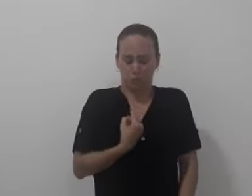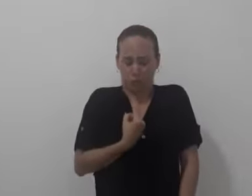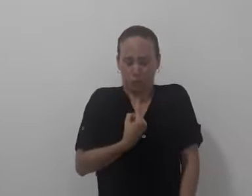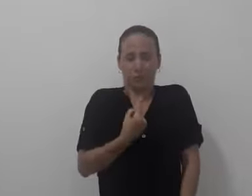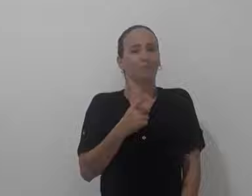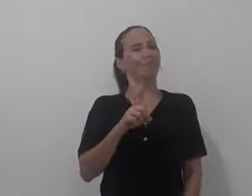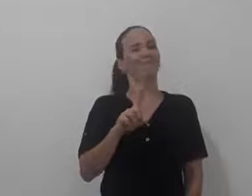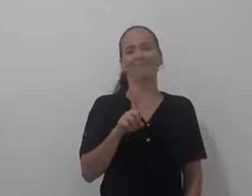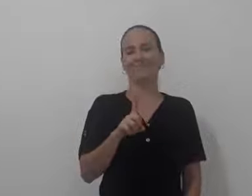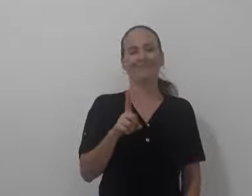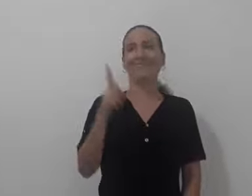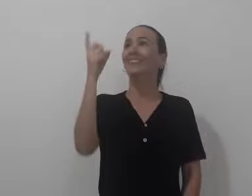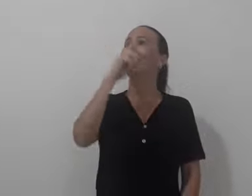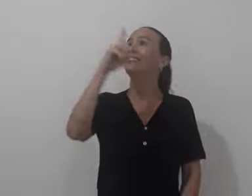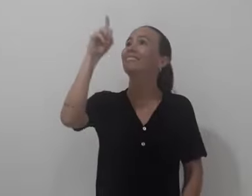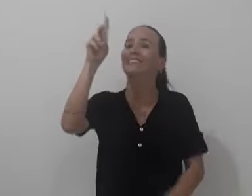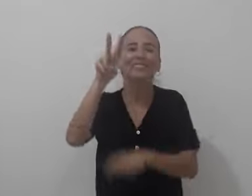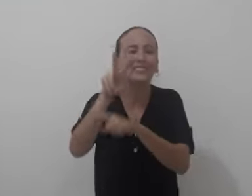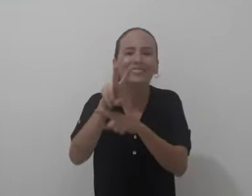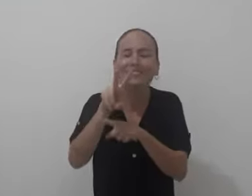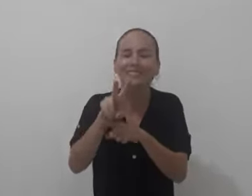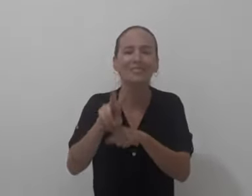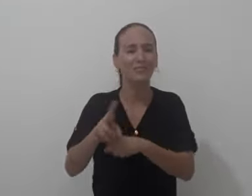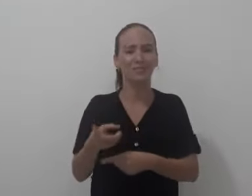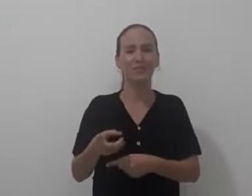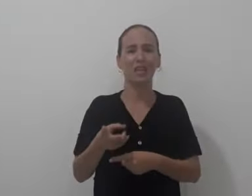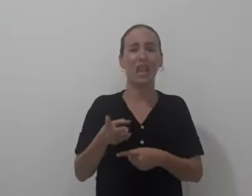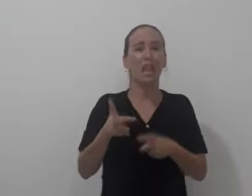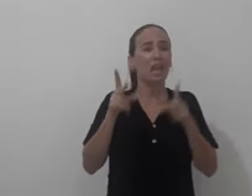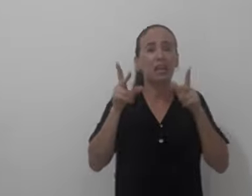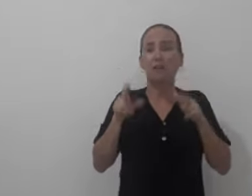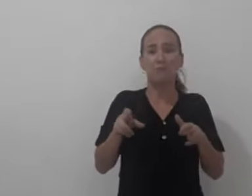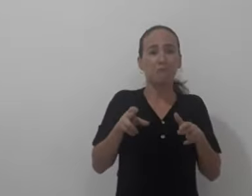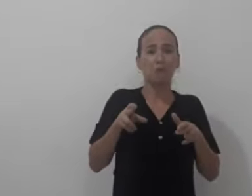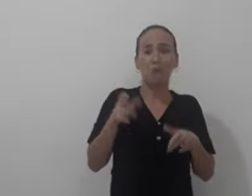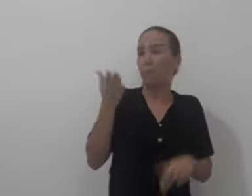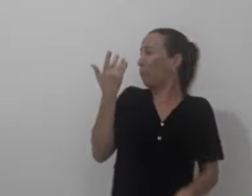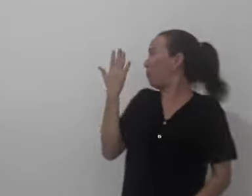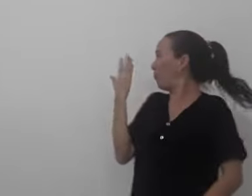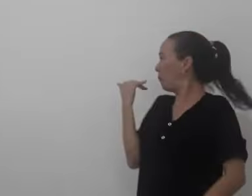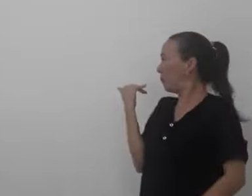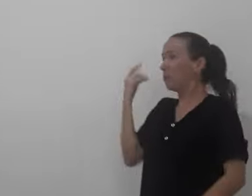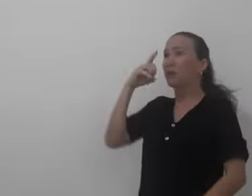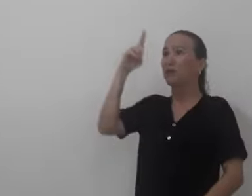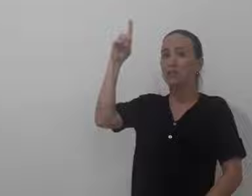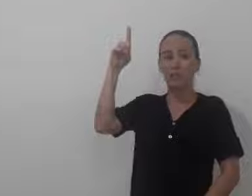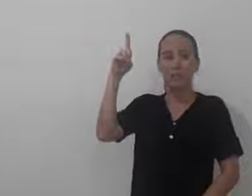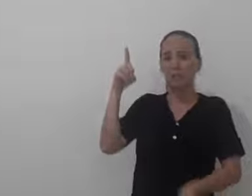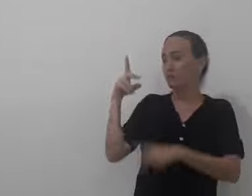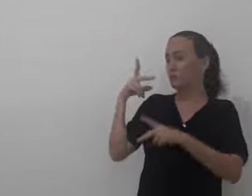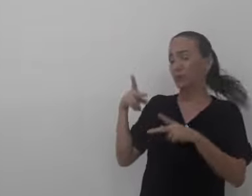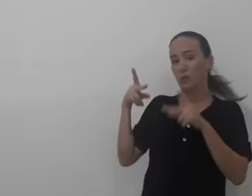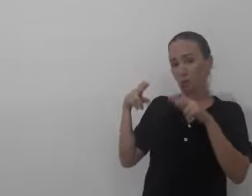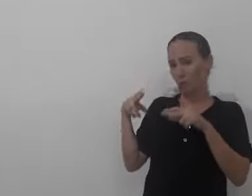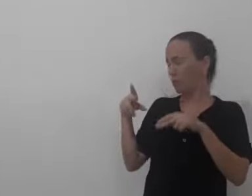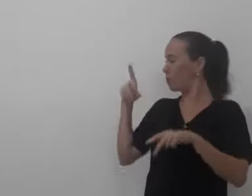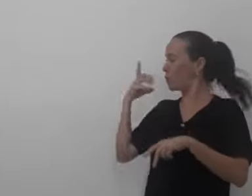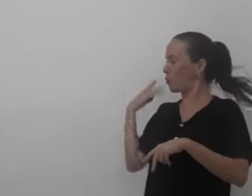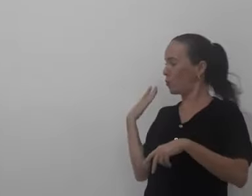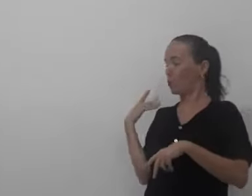cuida de nós. Ele é o mesmo ontem, hoje e será eternamente. Ele não muda. O nosso